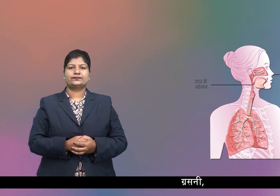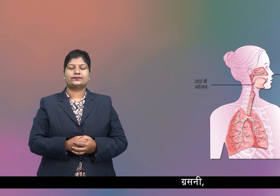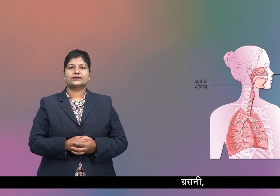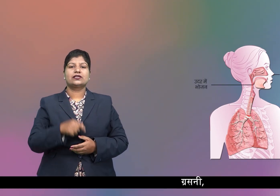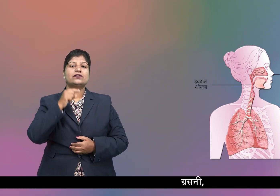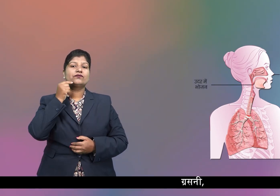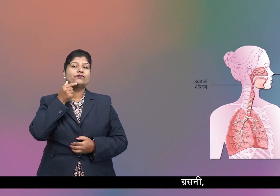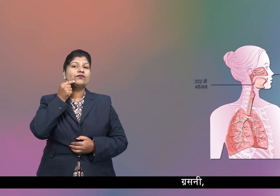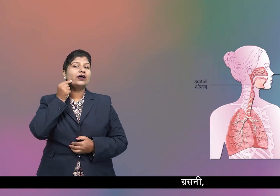ग्रासनी,